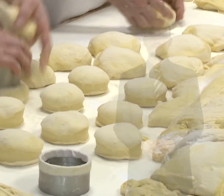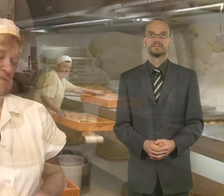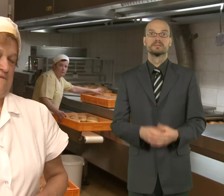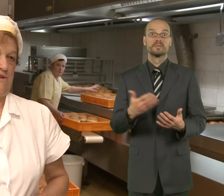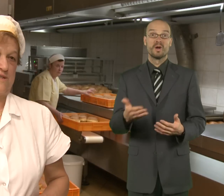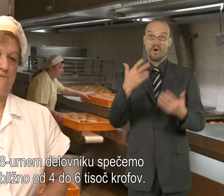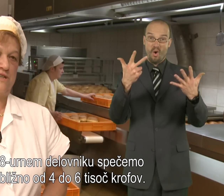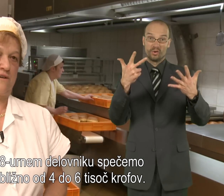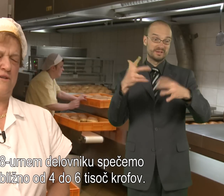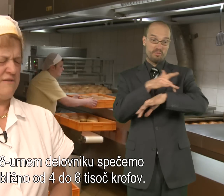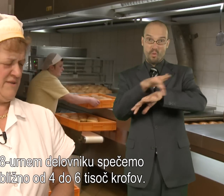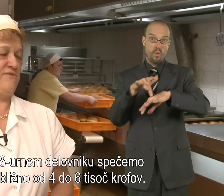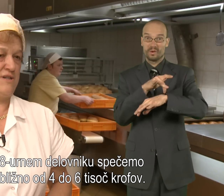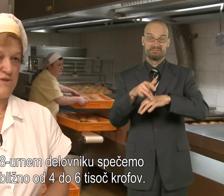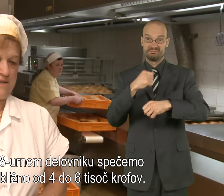V